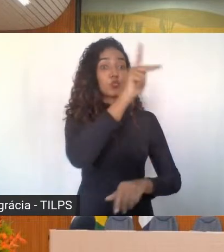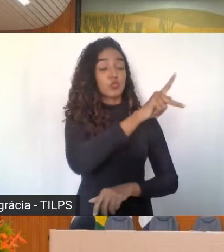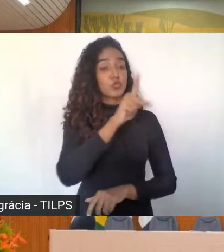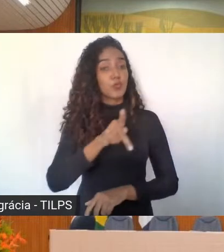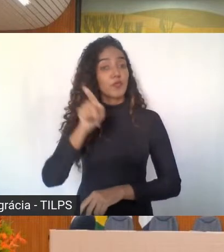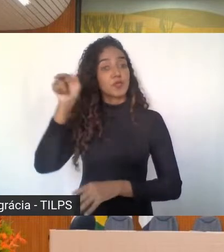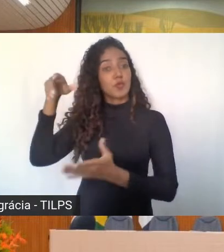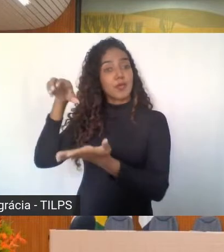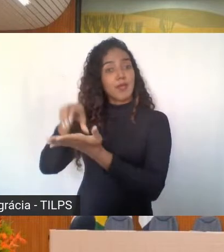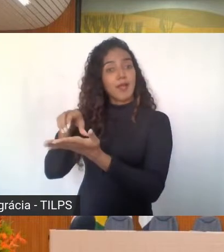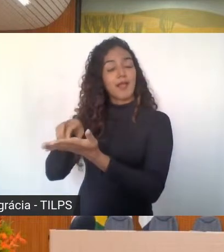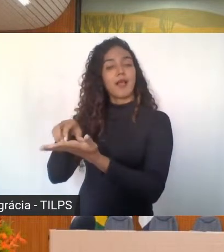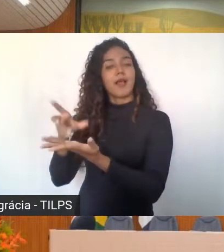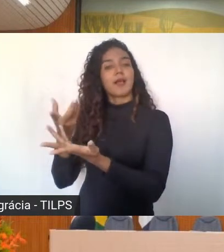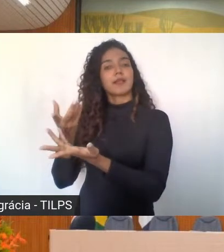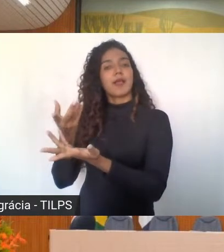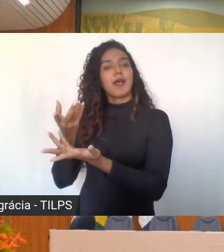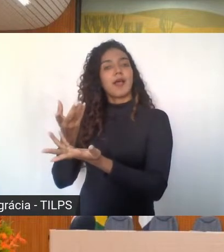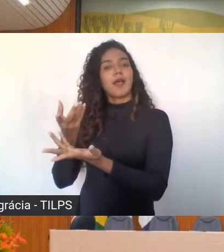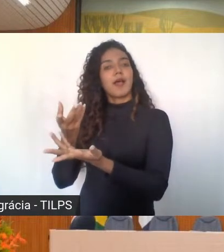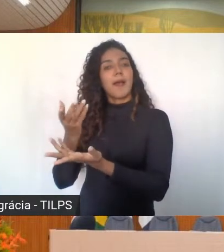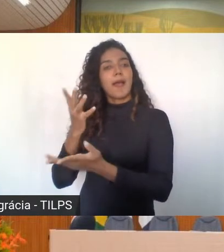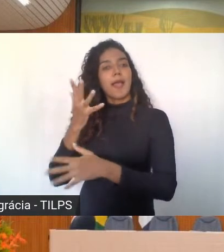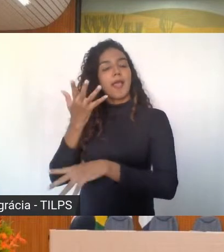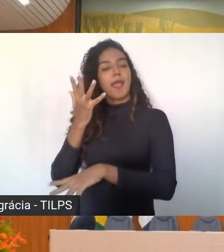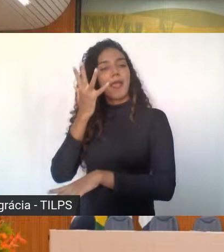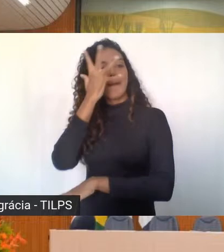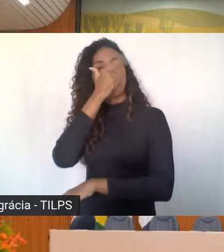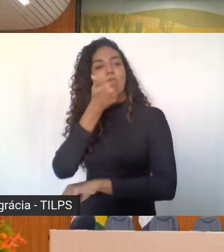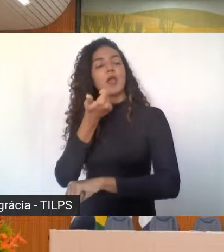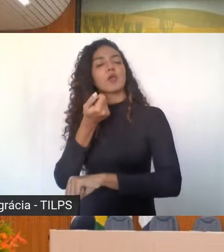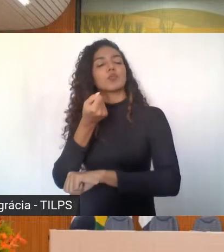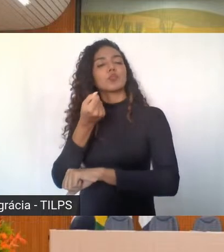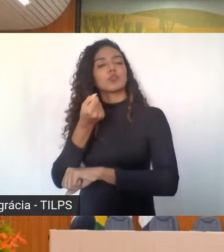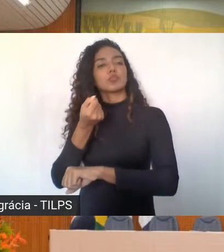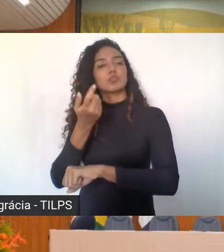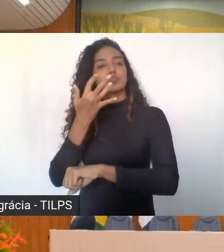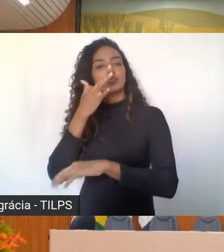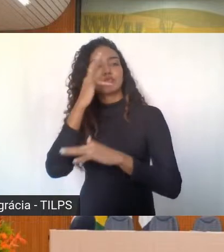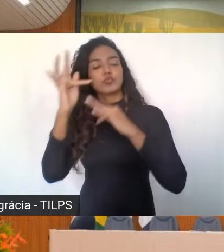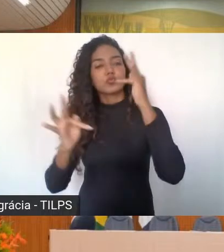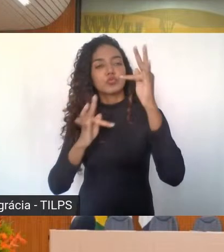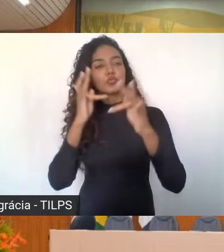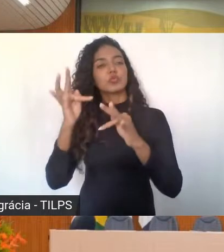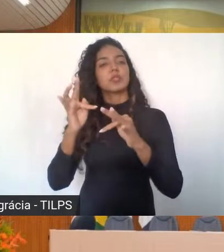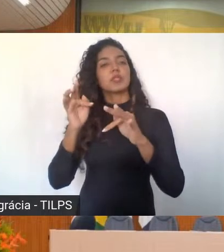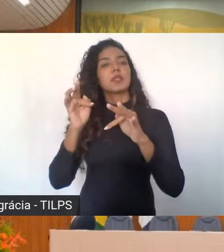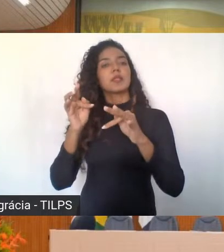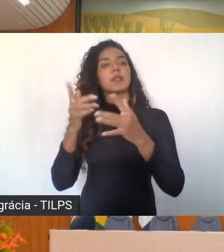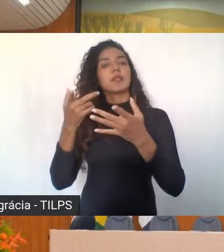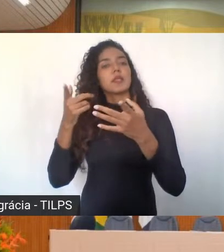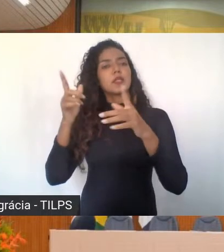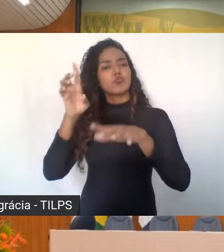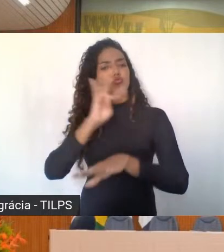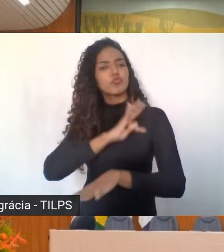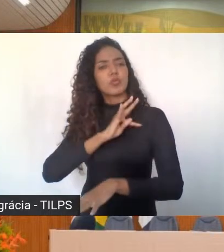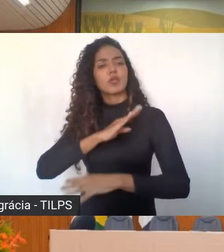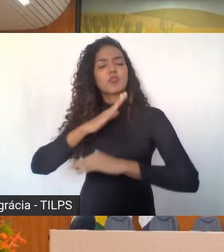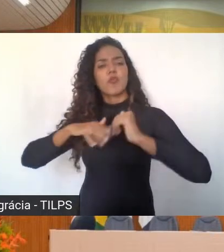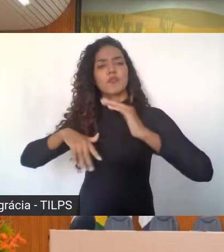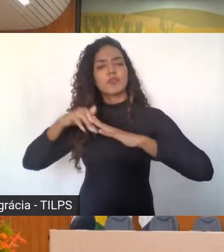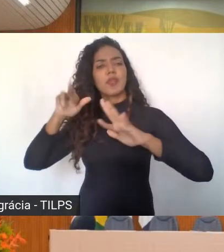UFRPE, professores e técnicos administrativos, estará sempre buscando servi-los da melhor forma